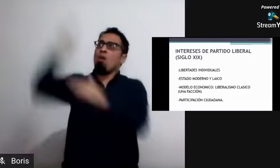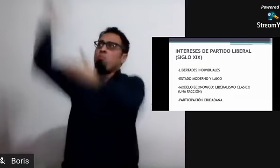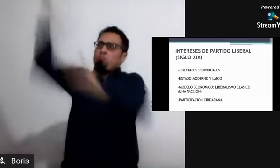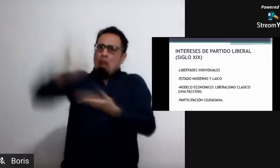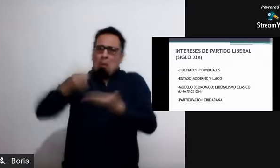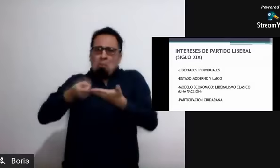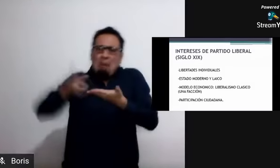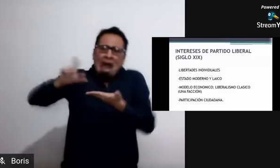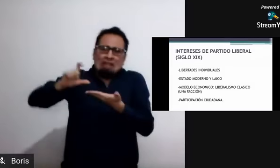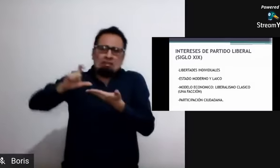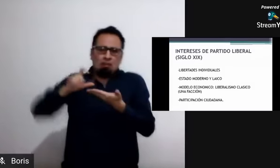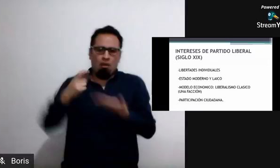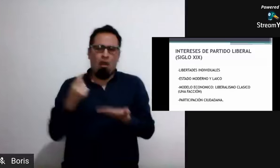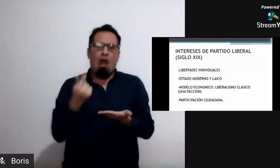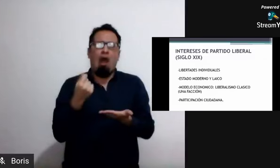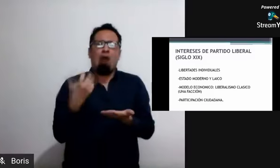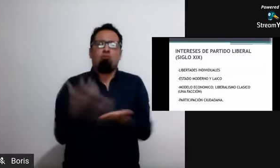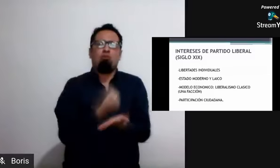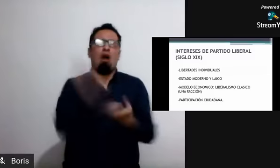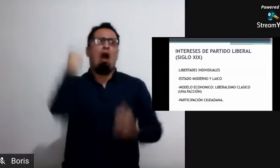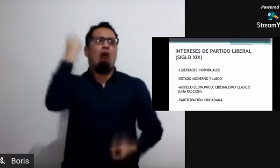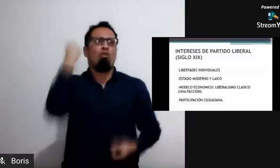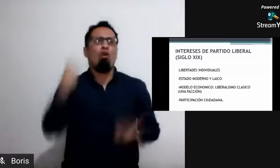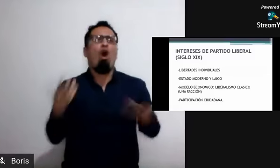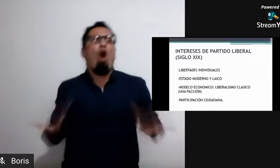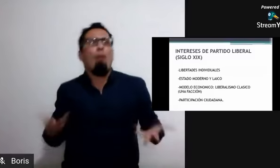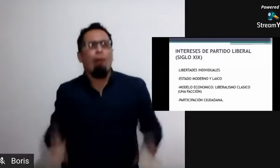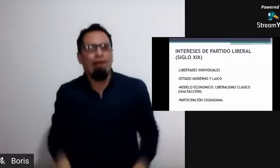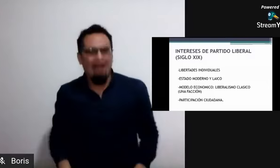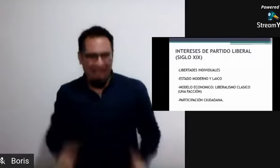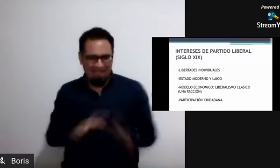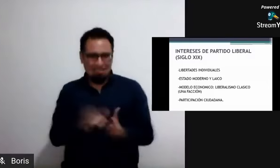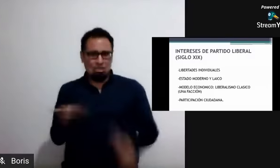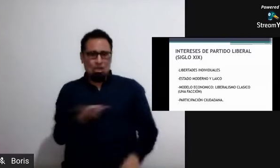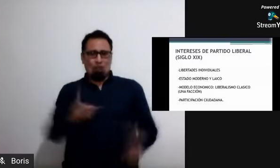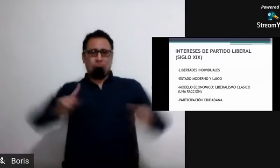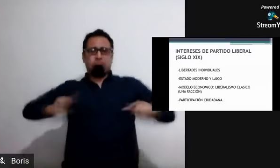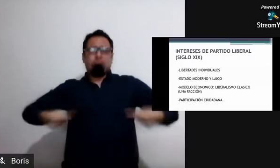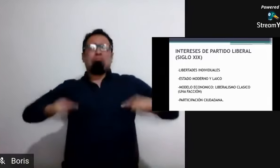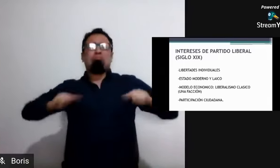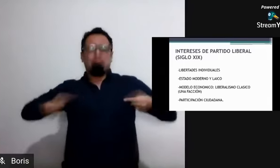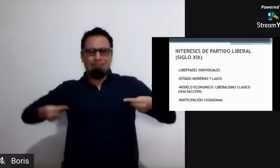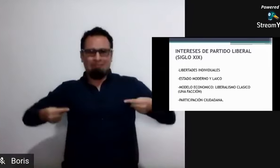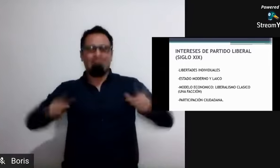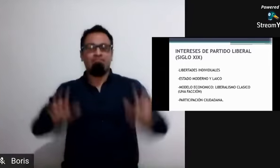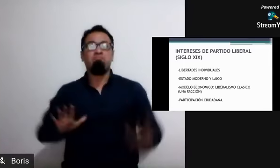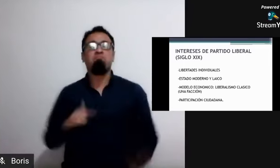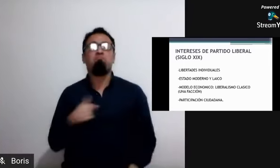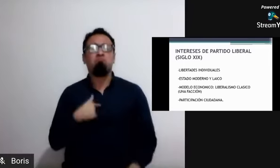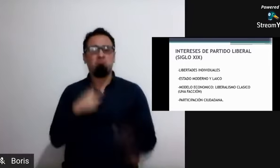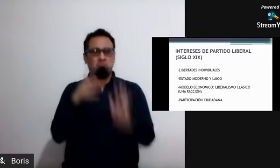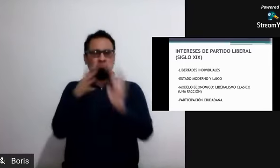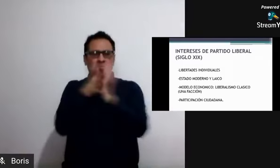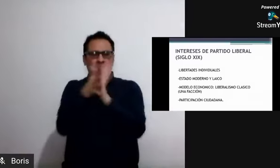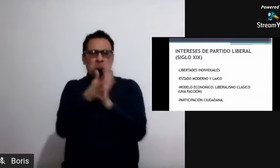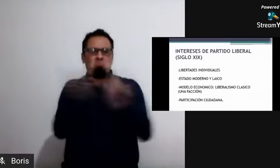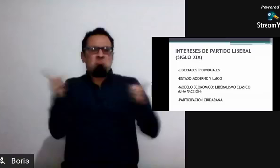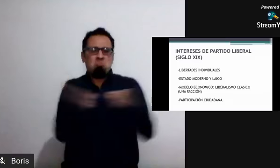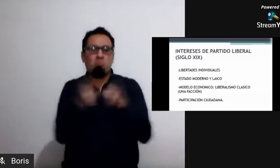caso del ejemplo que les puse anteriormente. Y para equilibrar un poco la balanza de la comercialización interna, por